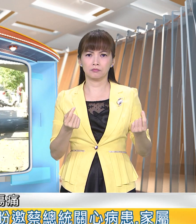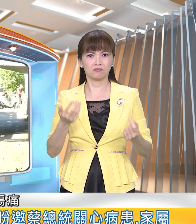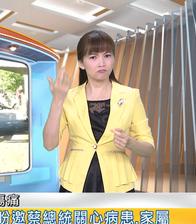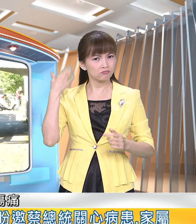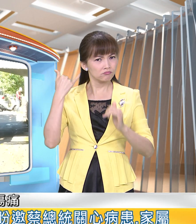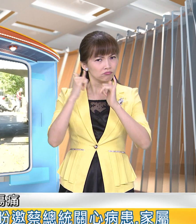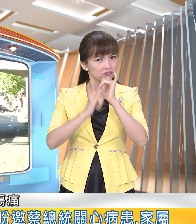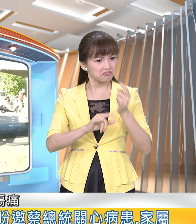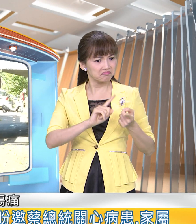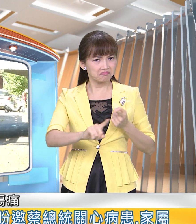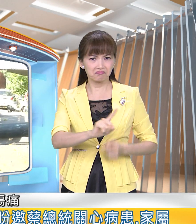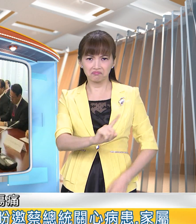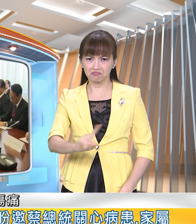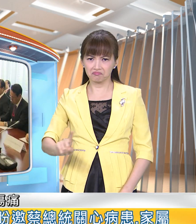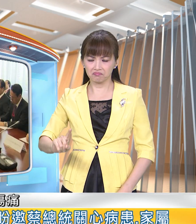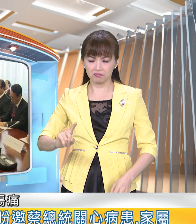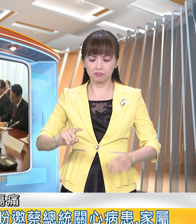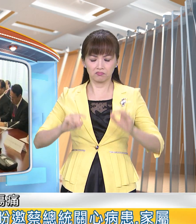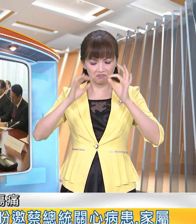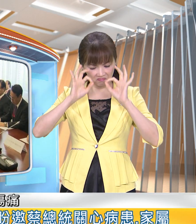这一段历史伤痛。